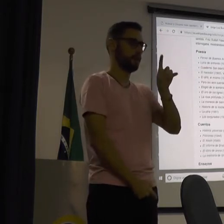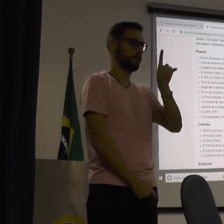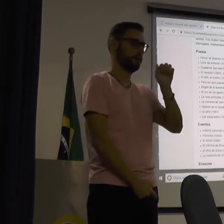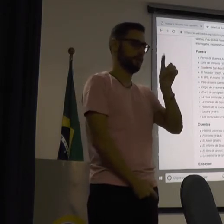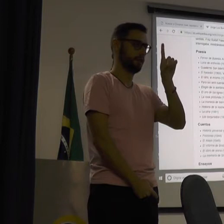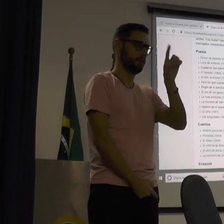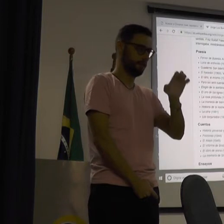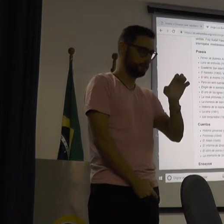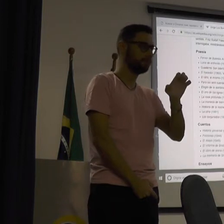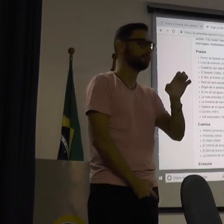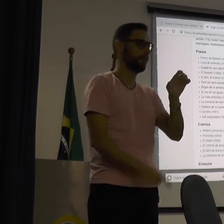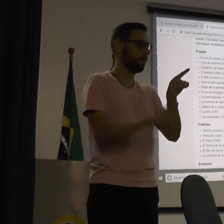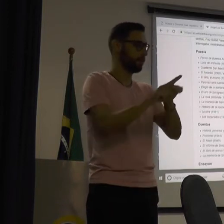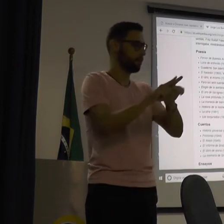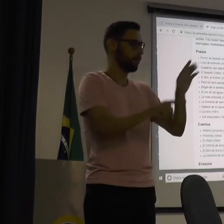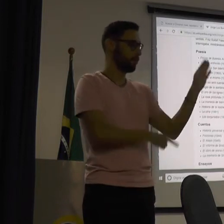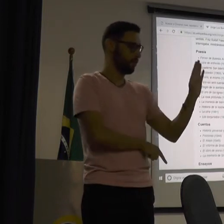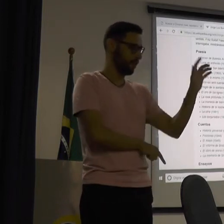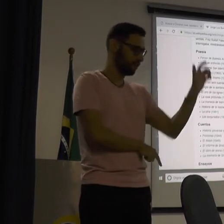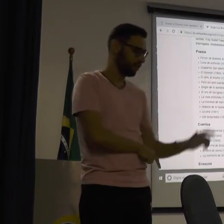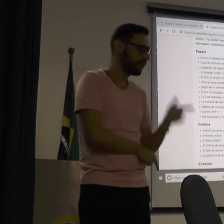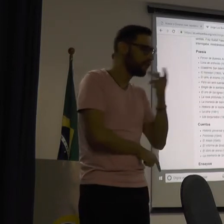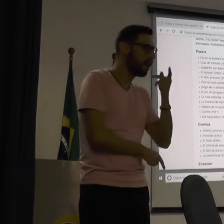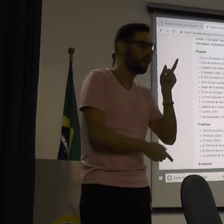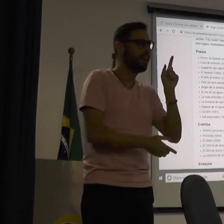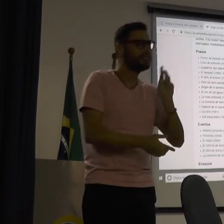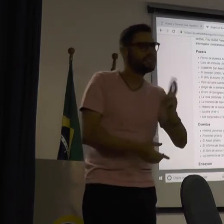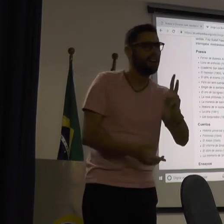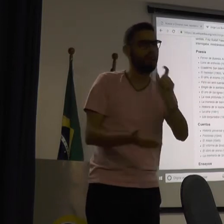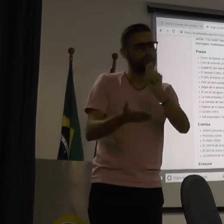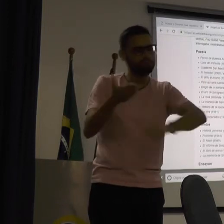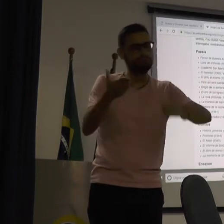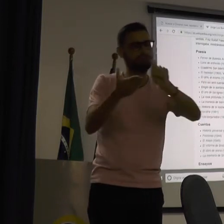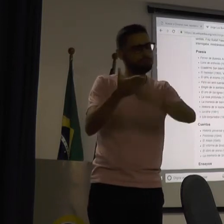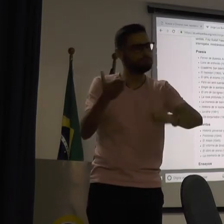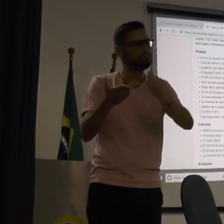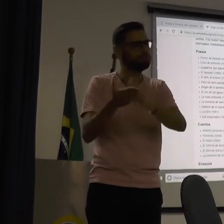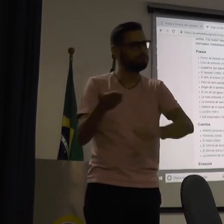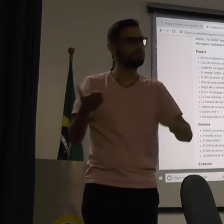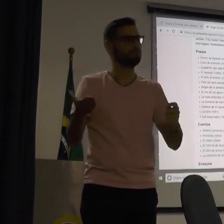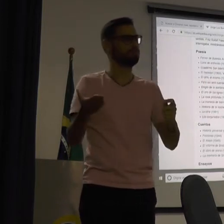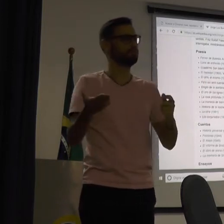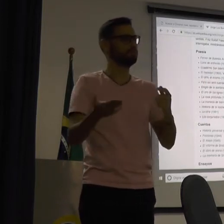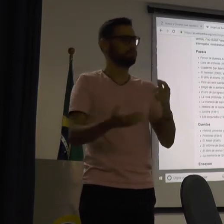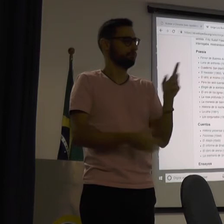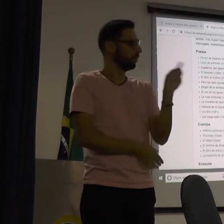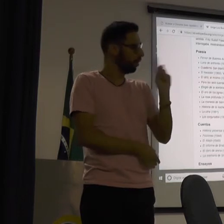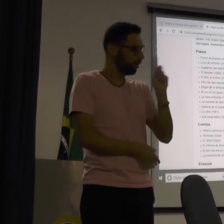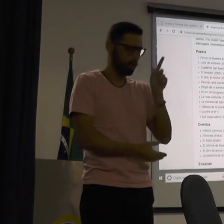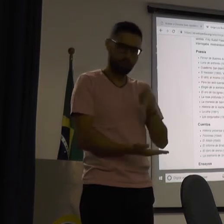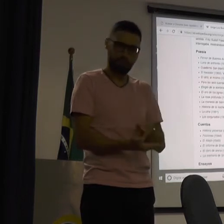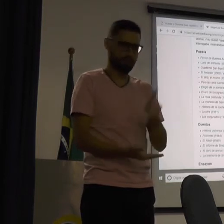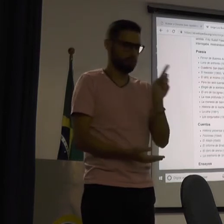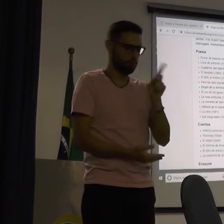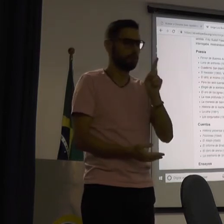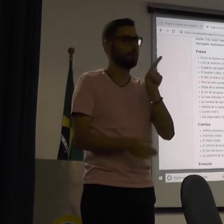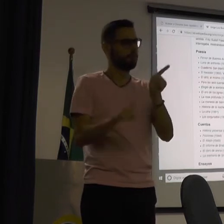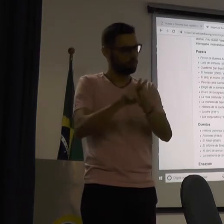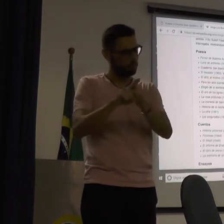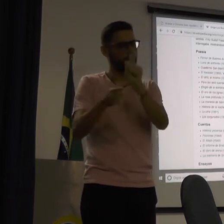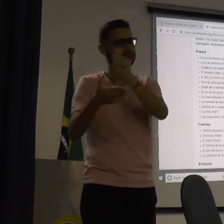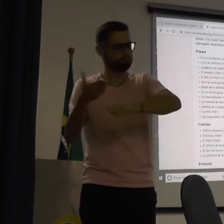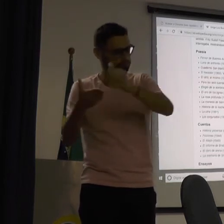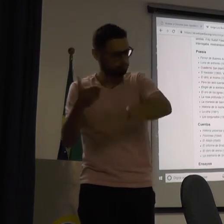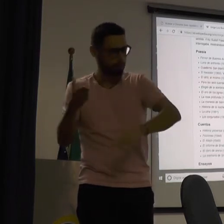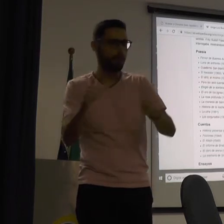só privilegiar a escrita. Quem conhece o obra do Borges sabe que não é verdade. A maior